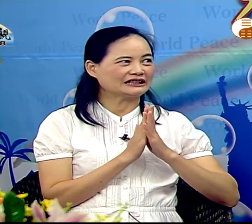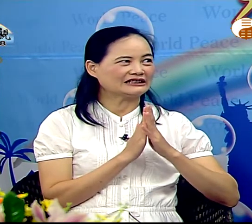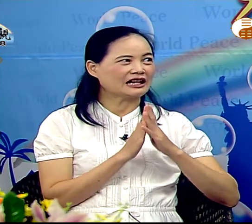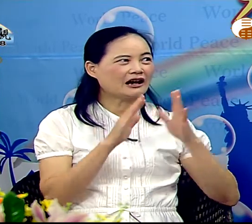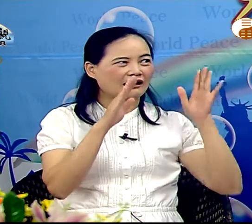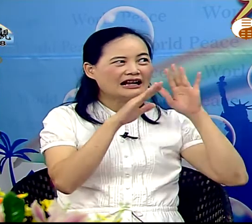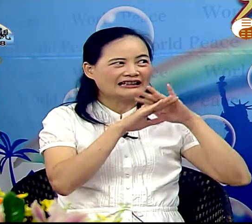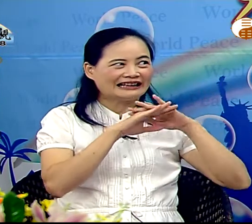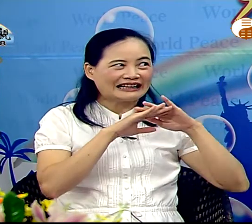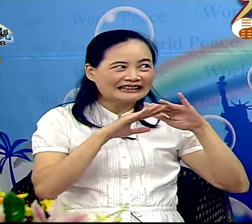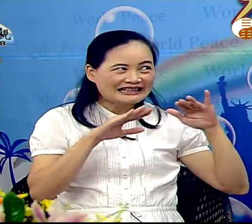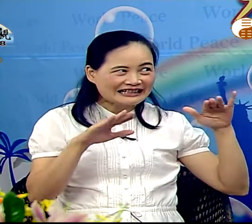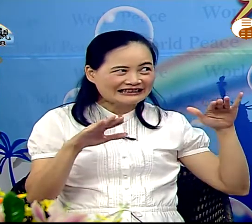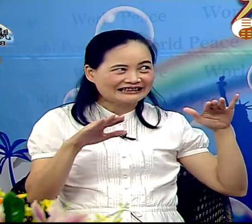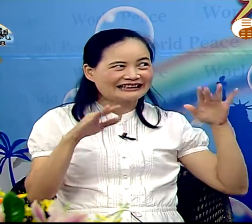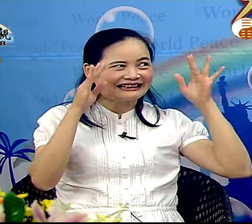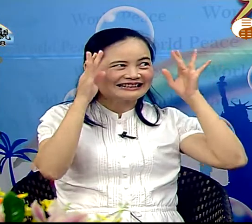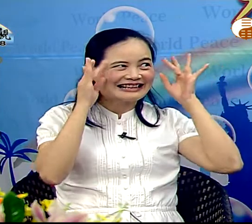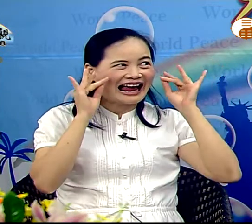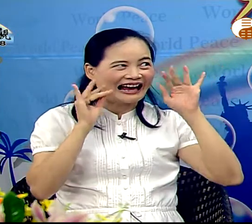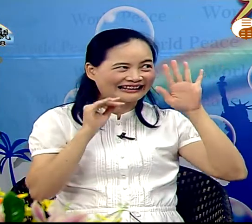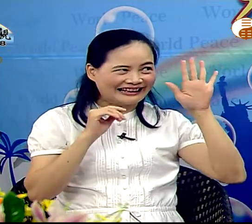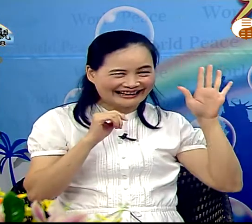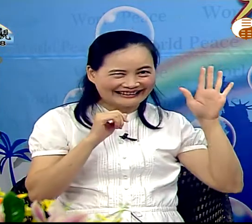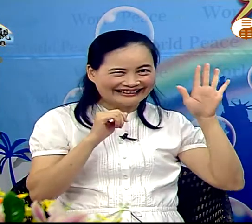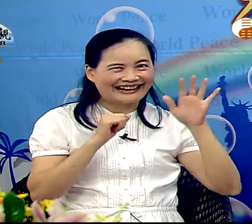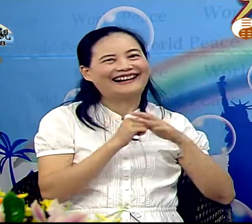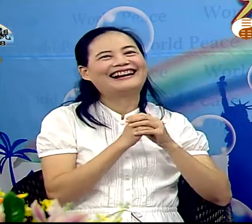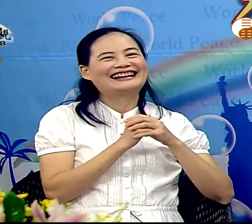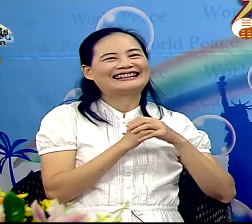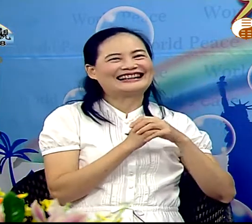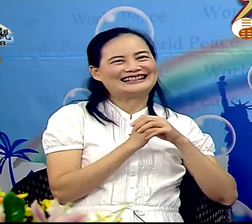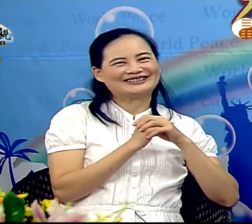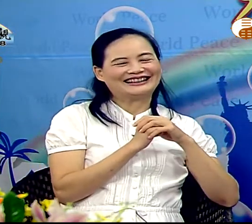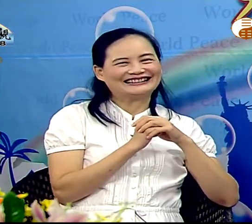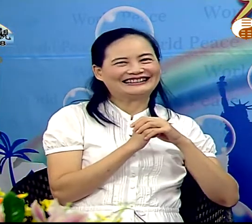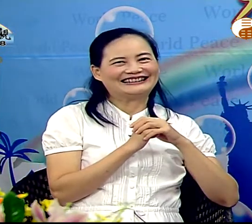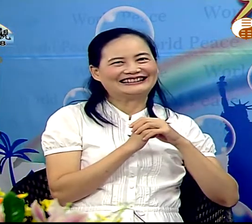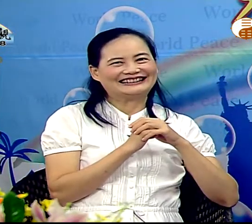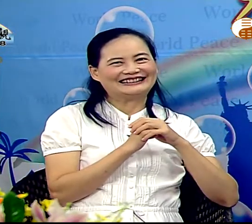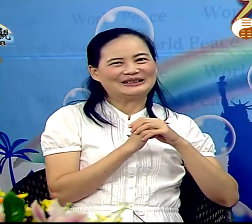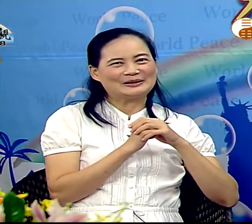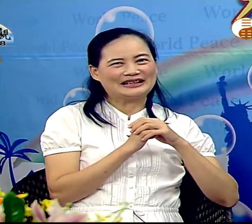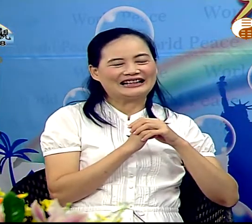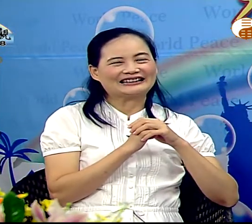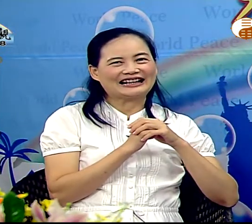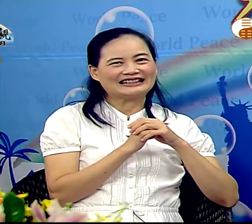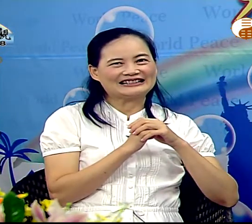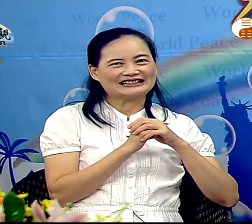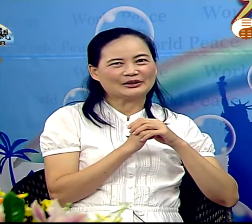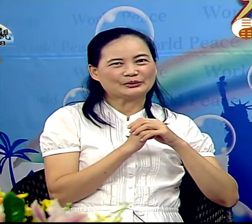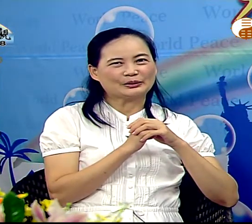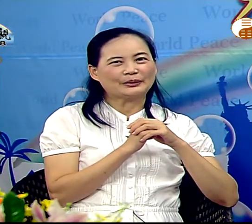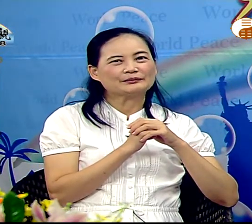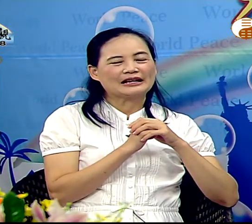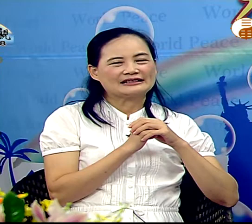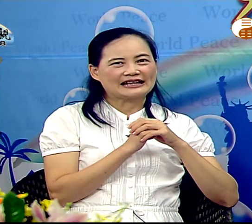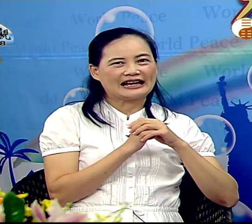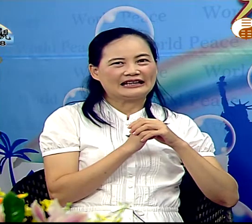歌，叫宁静的夏天，那希望呢，也让大家知道说，在一